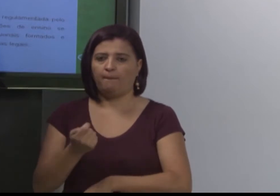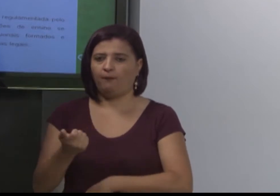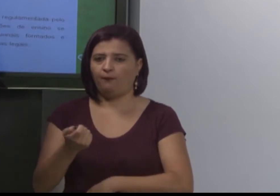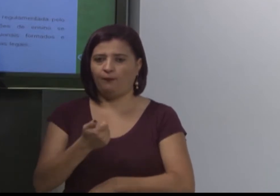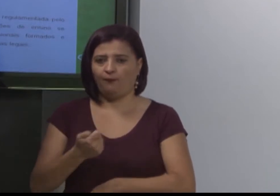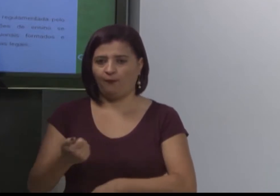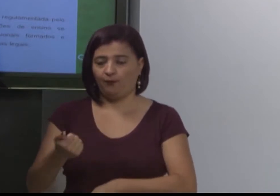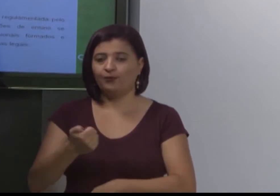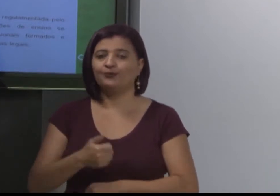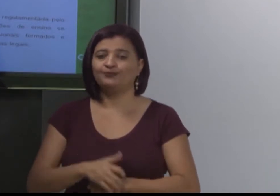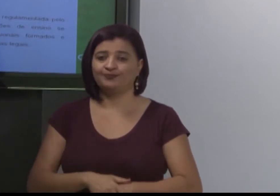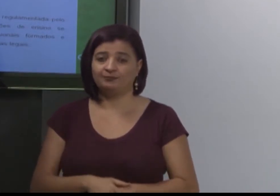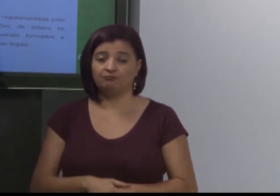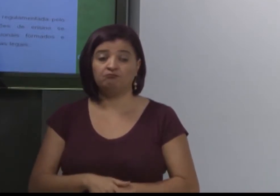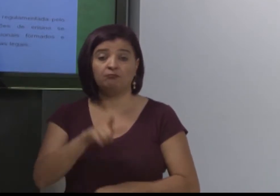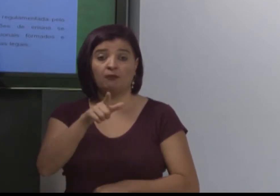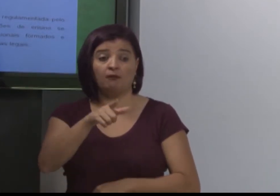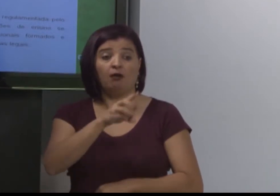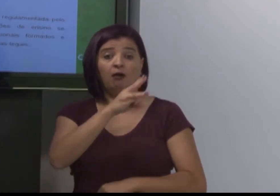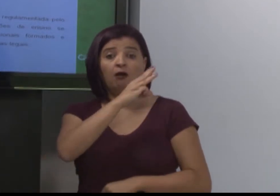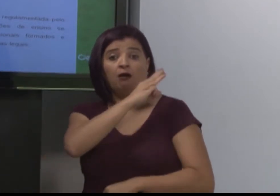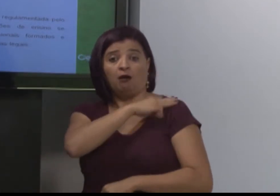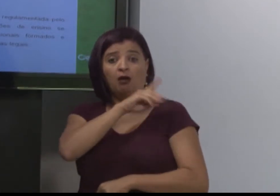A maioria era ensino médio.